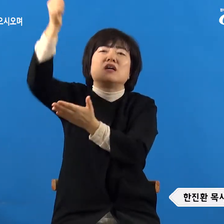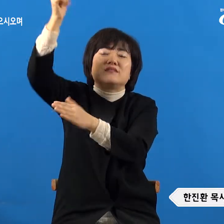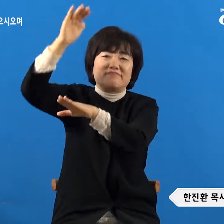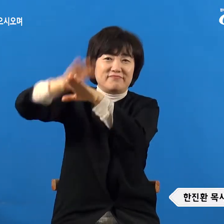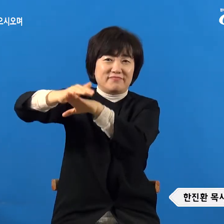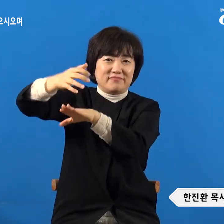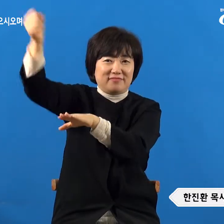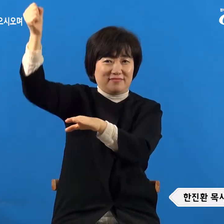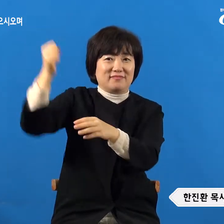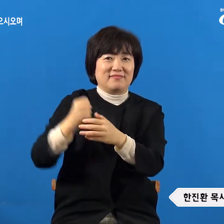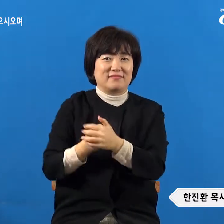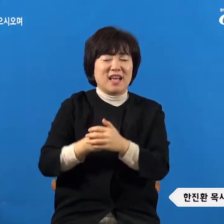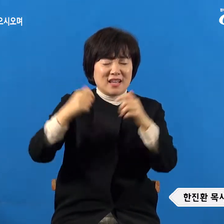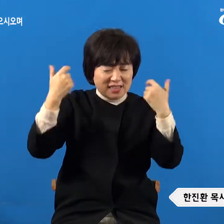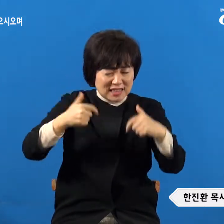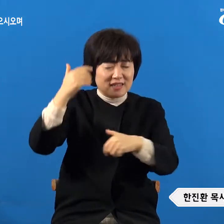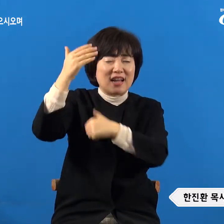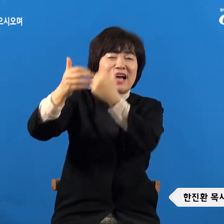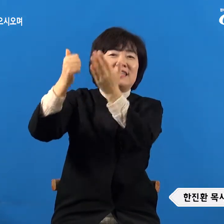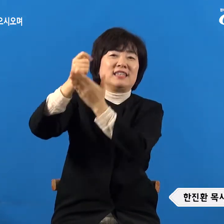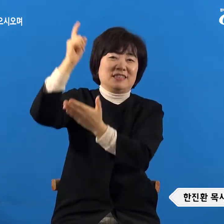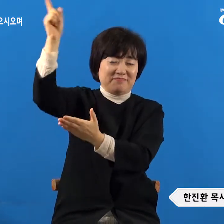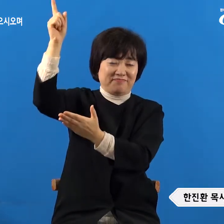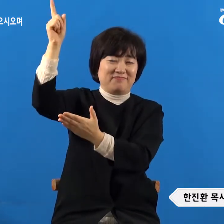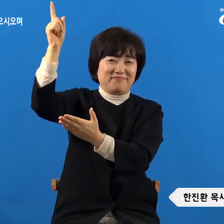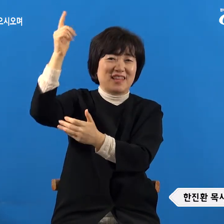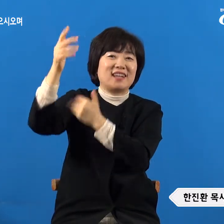요셉의 말의 주어는 언제나 하나님이었습니다.